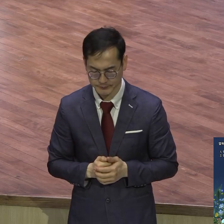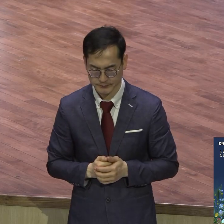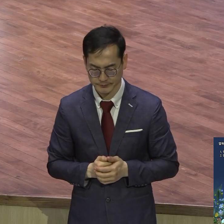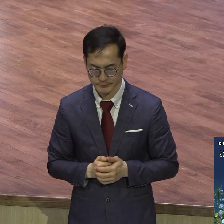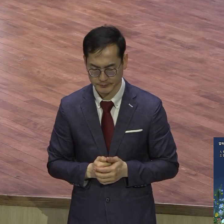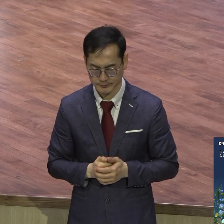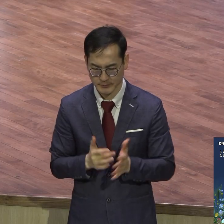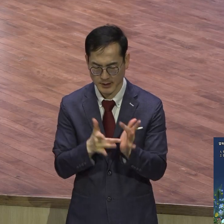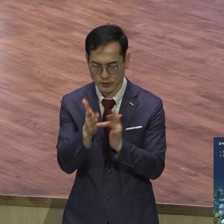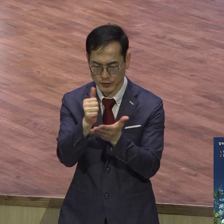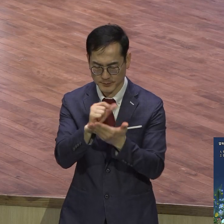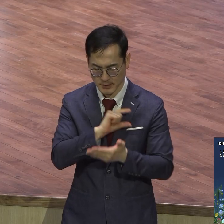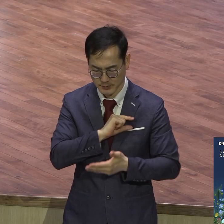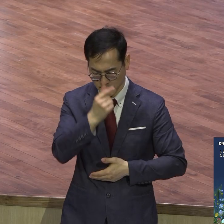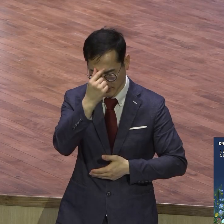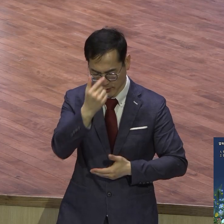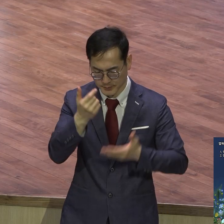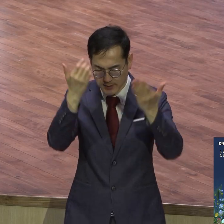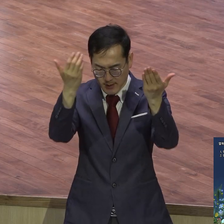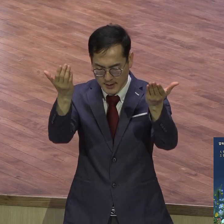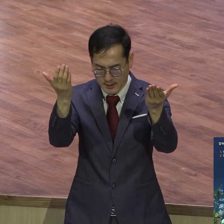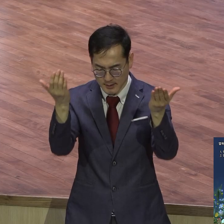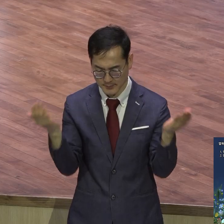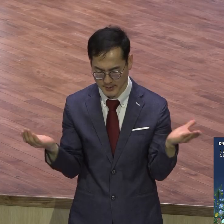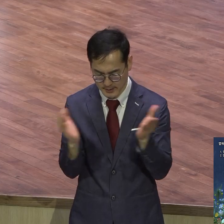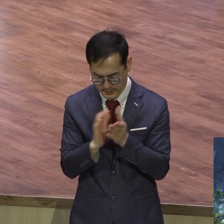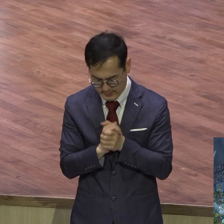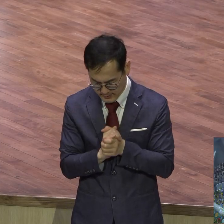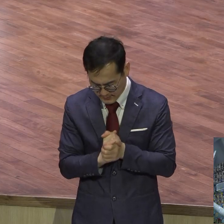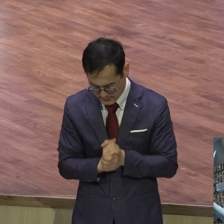예수께서는 받들어 기도합니다 아멘